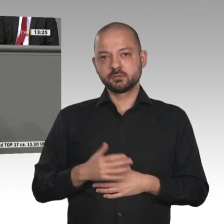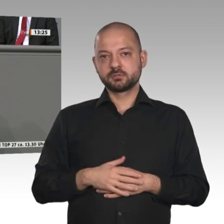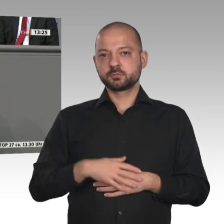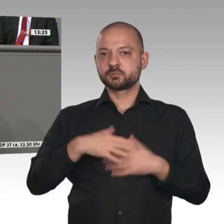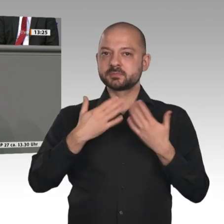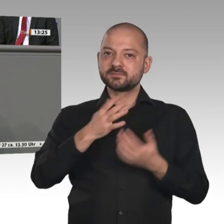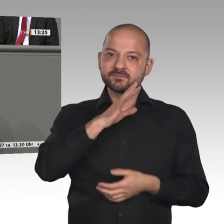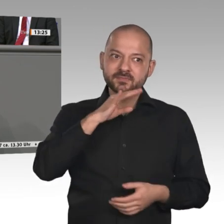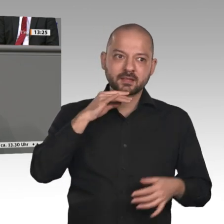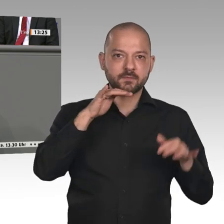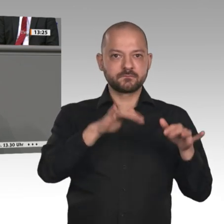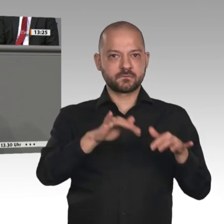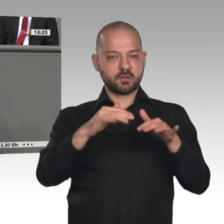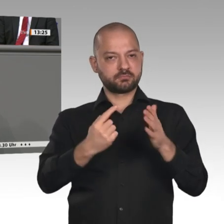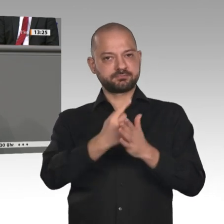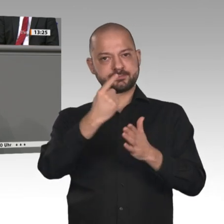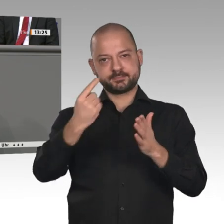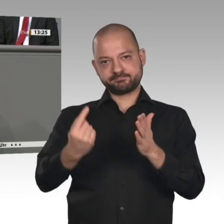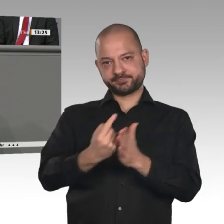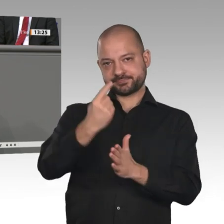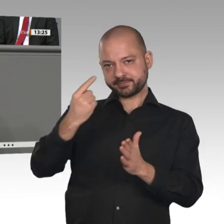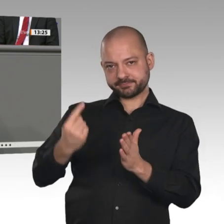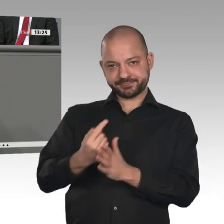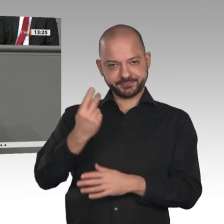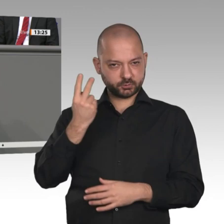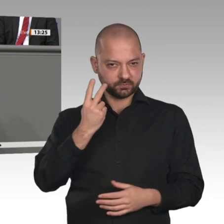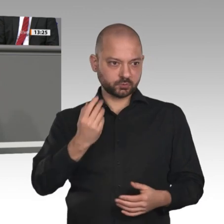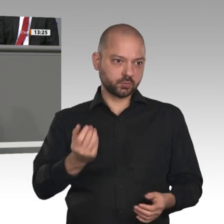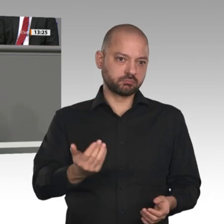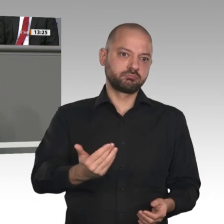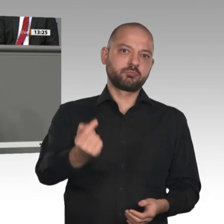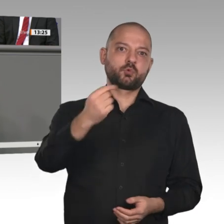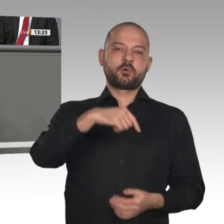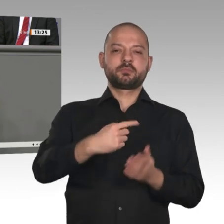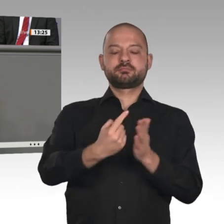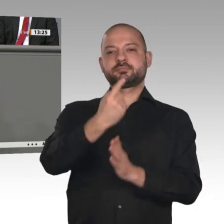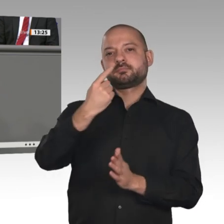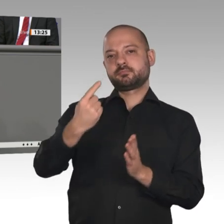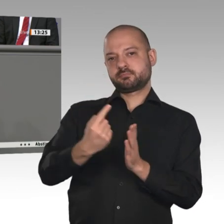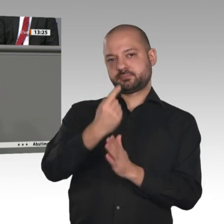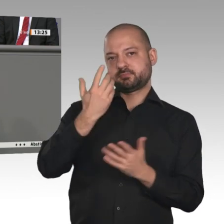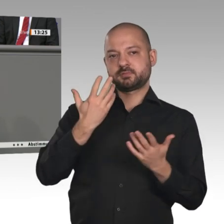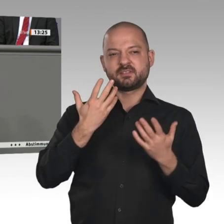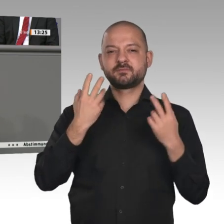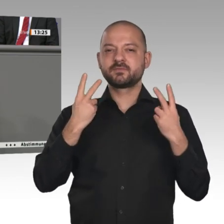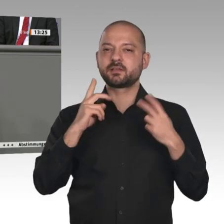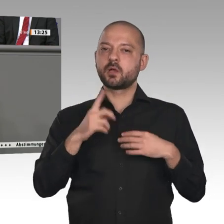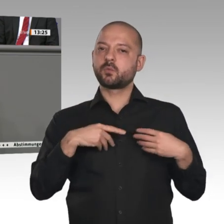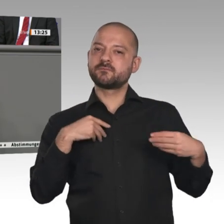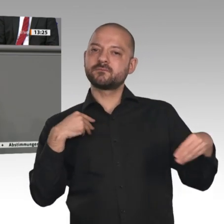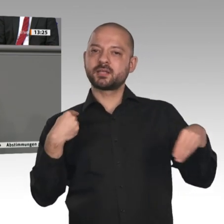Fallkonstellationen und es kommen immer noch neue hinzu. Dies verlangt eben nach Flexibilität und